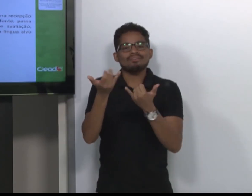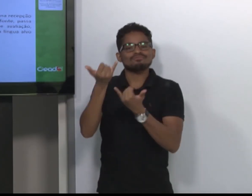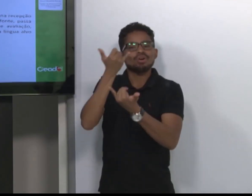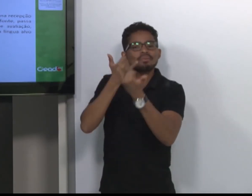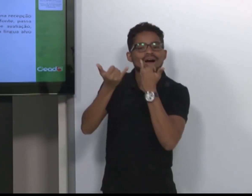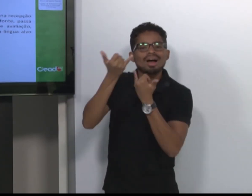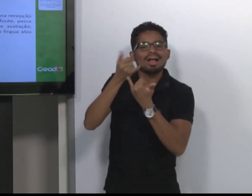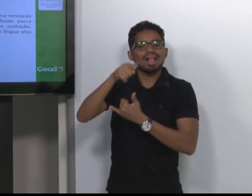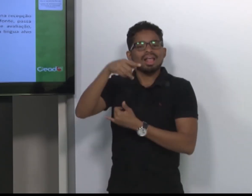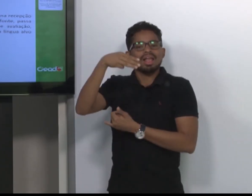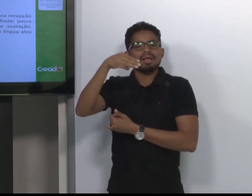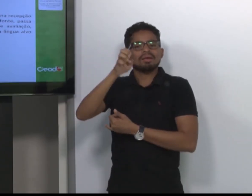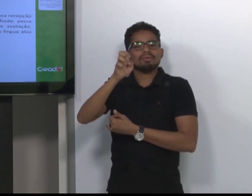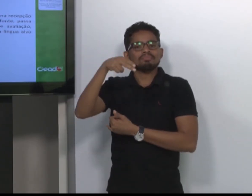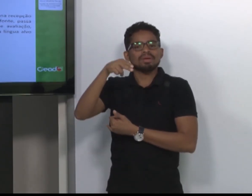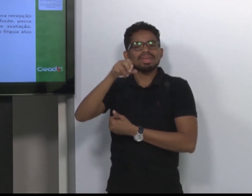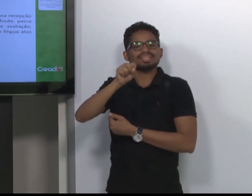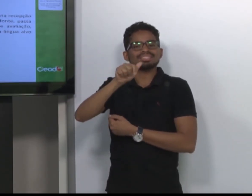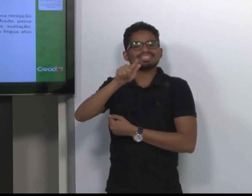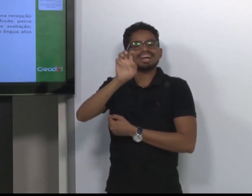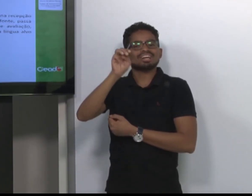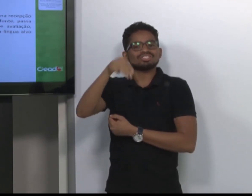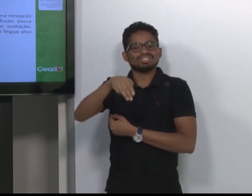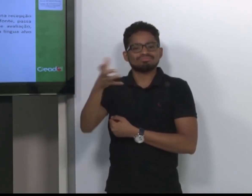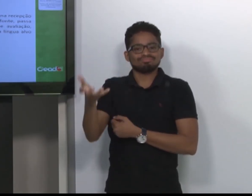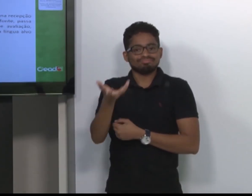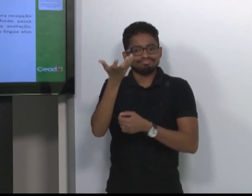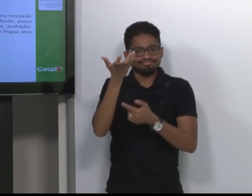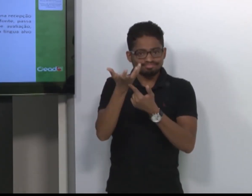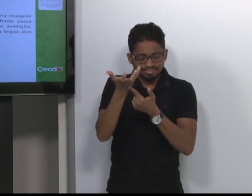essa informação, a mensagem,